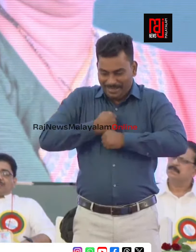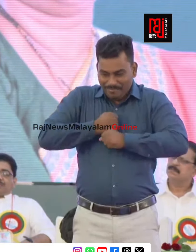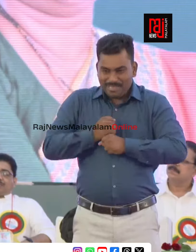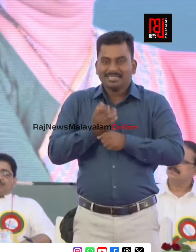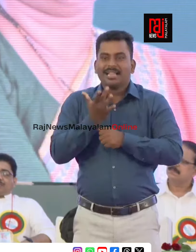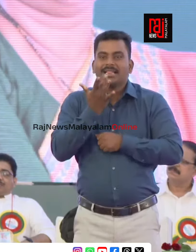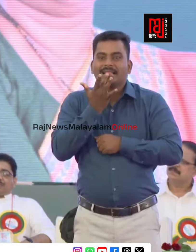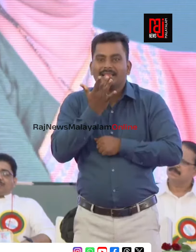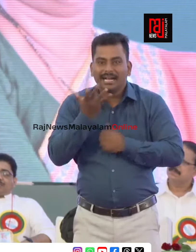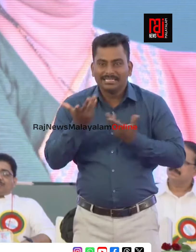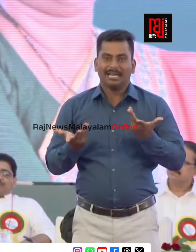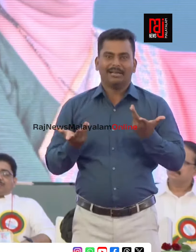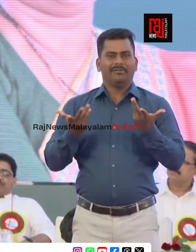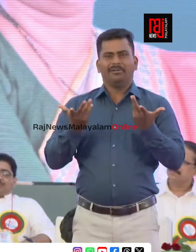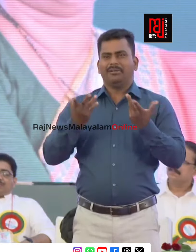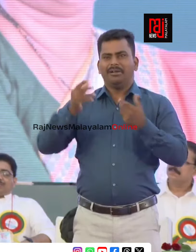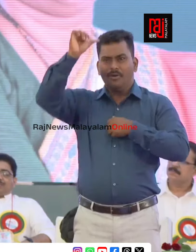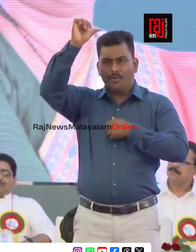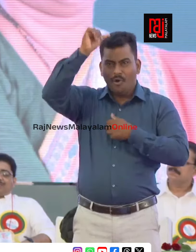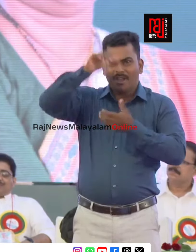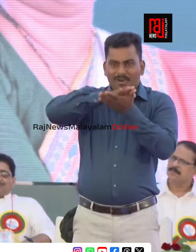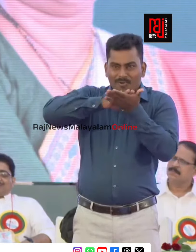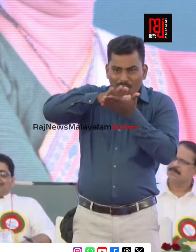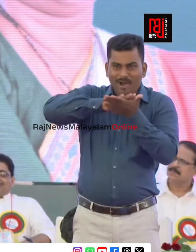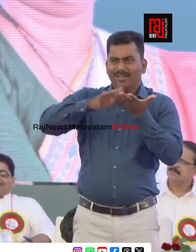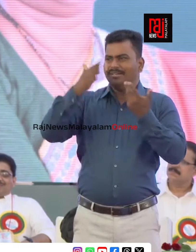ഇതിലൂടെ വിഭാവനം ചെയ്യുന്നുണ്ട്.